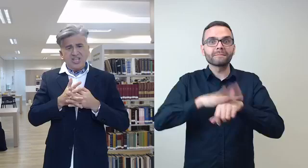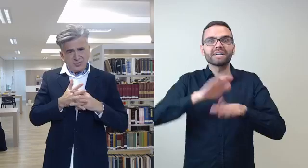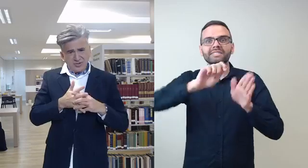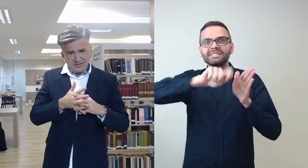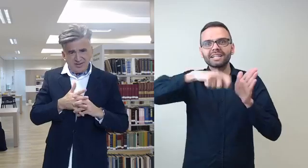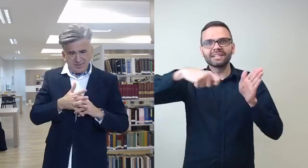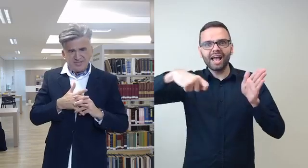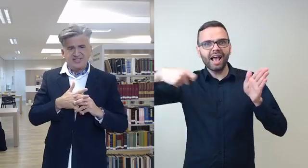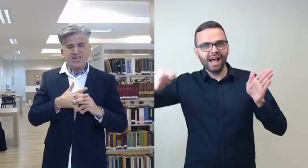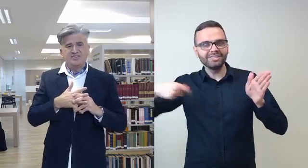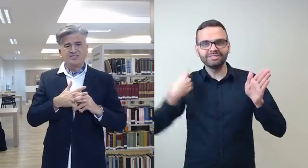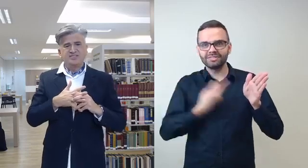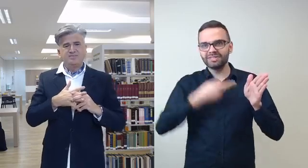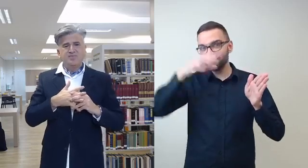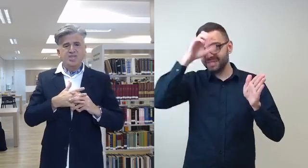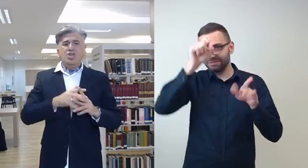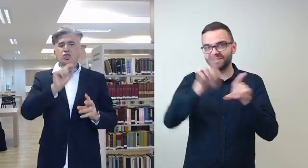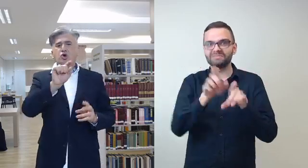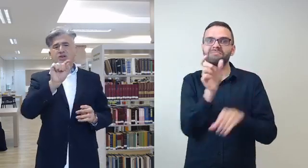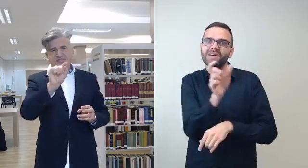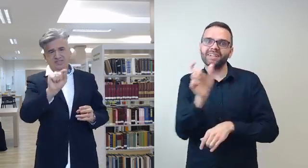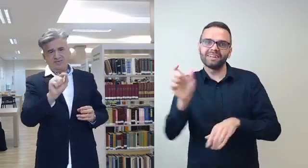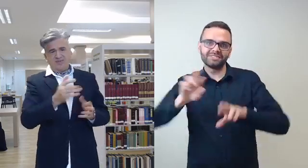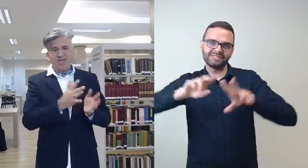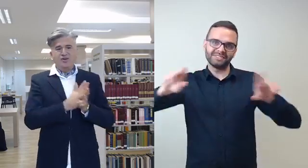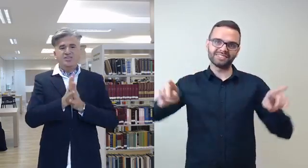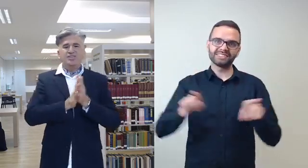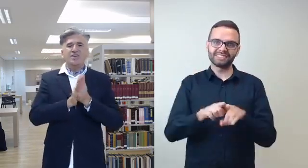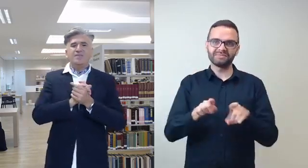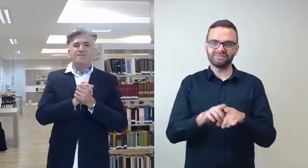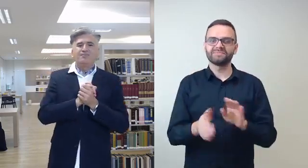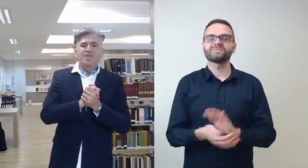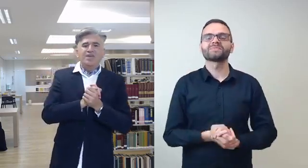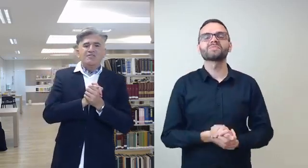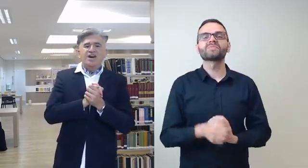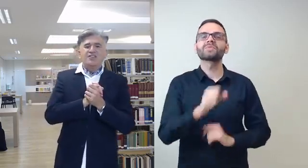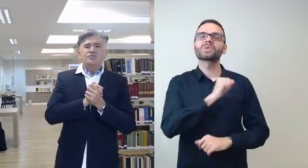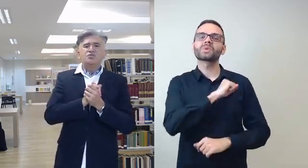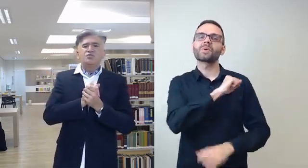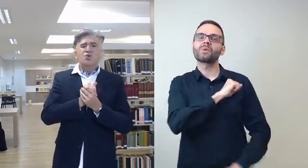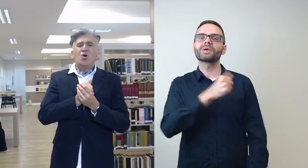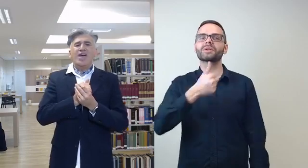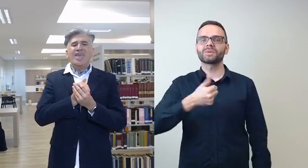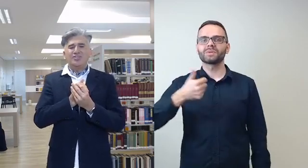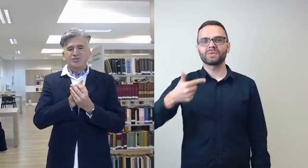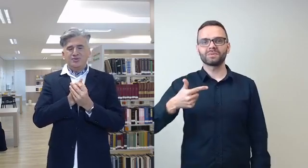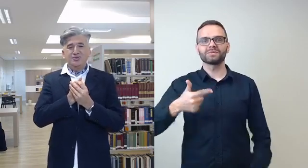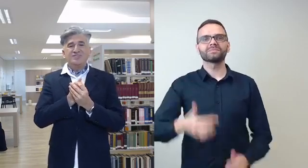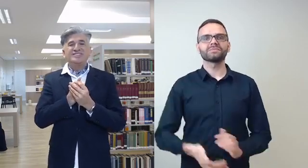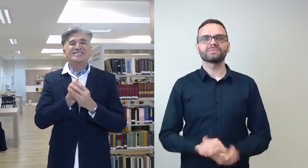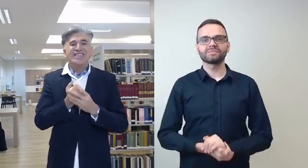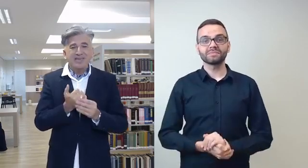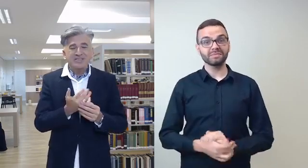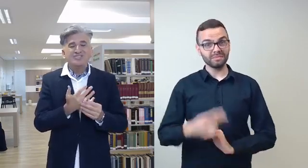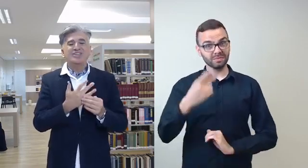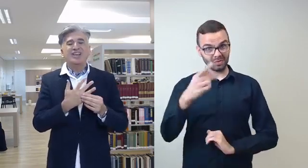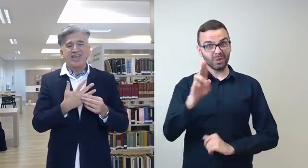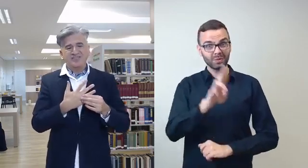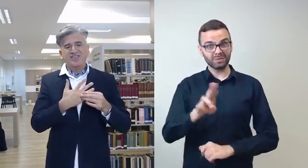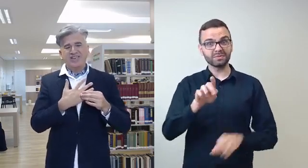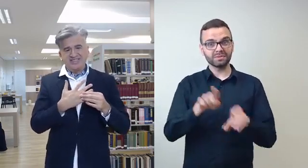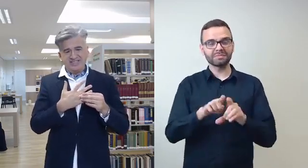de leituras e aprendizagens. 12, vai anotando aí. Faz o uso correto dos sistemas